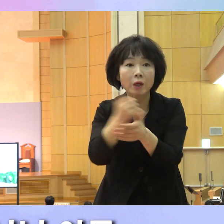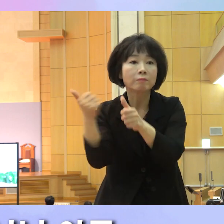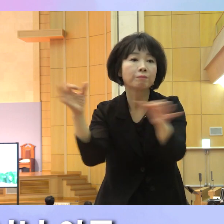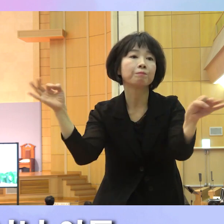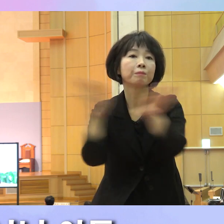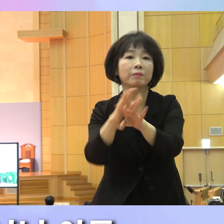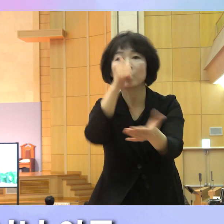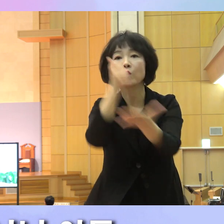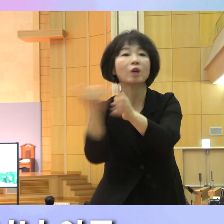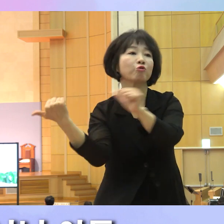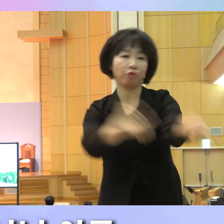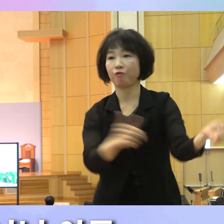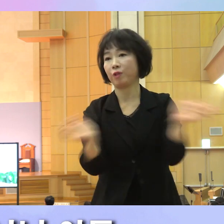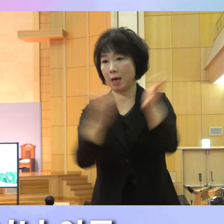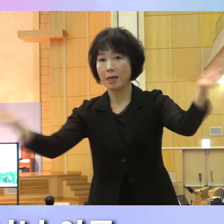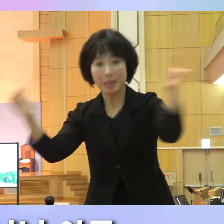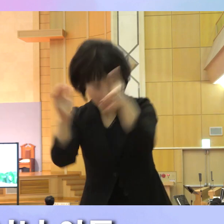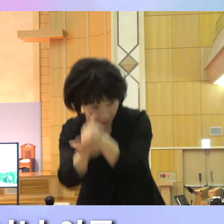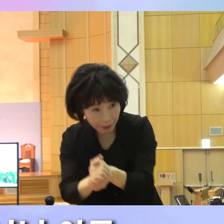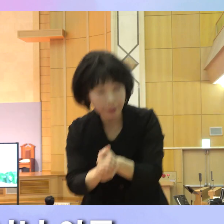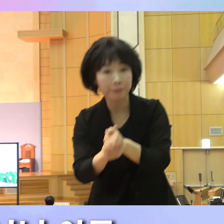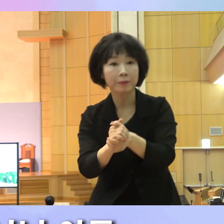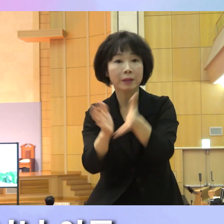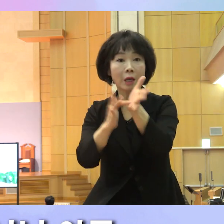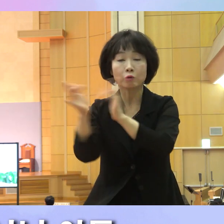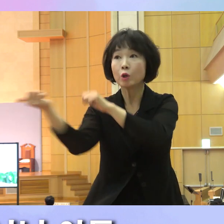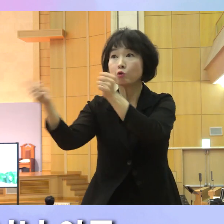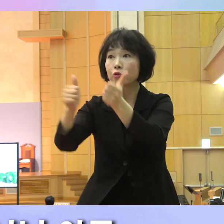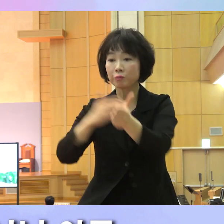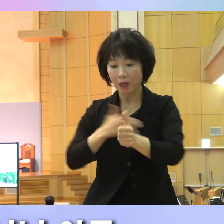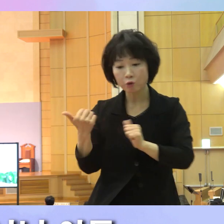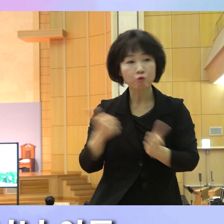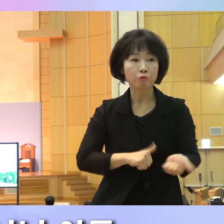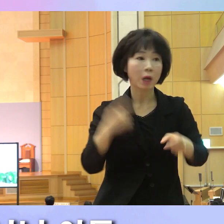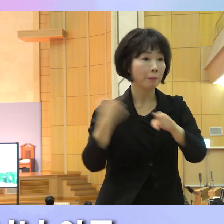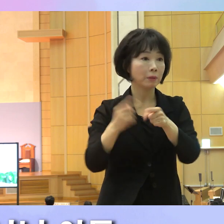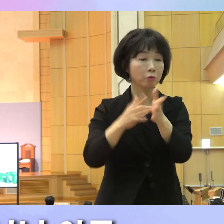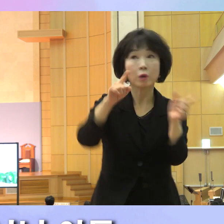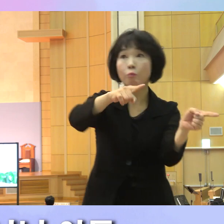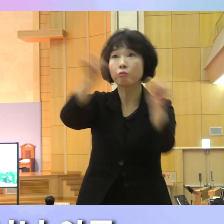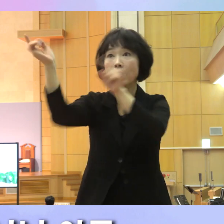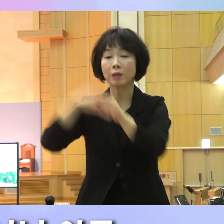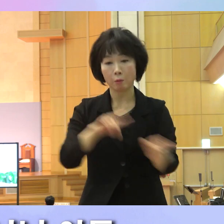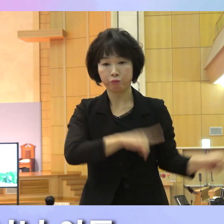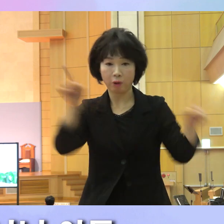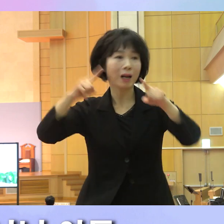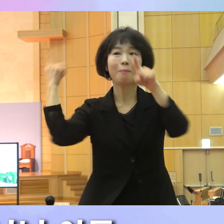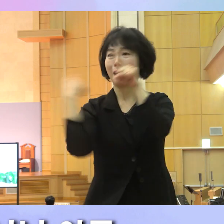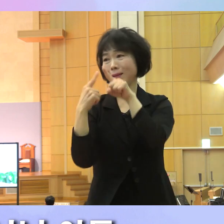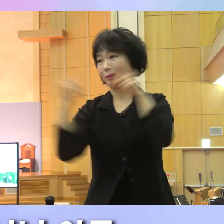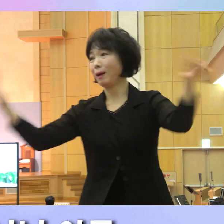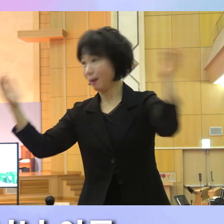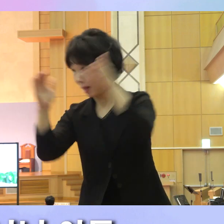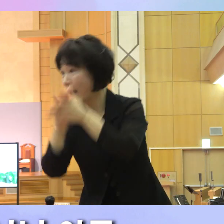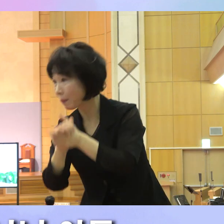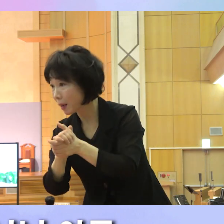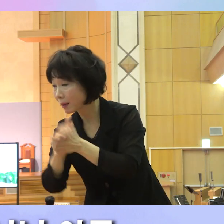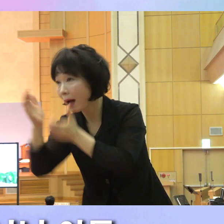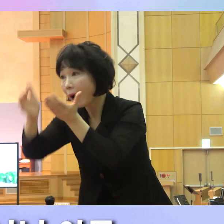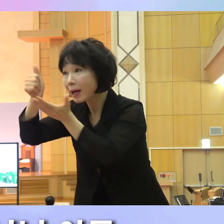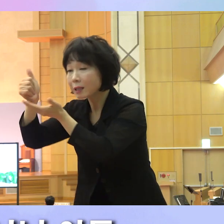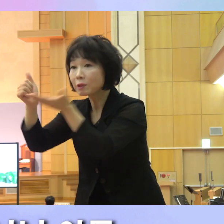믿는 순간 예수 죽음, 내 죽음, 예수 부활, 내 부활이 되는 거로구나. 그래서 하나님은 예수님을 통해서